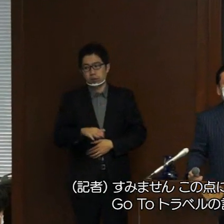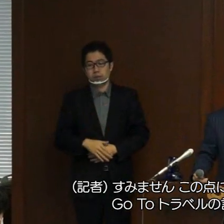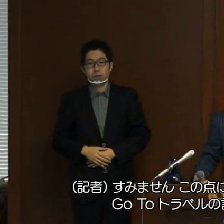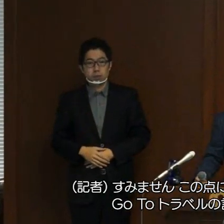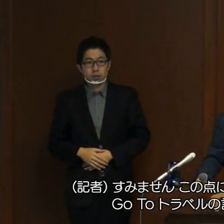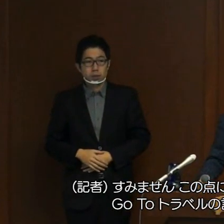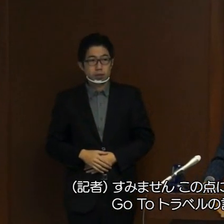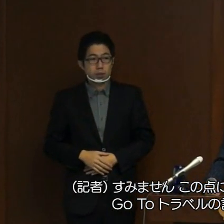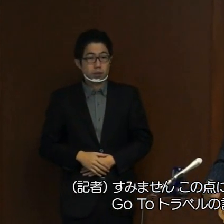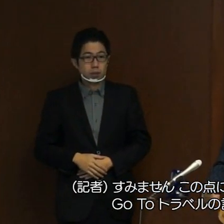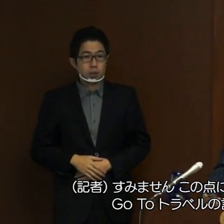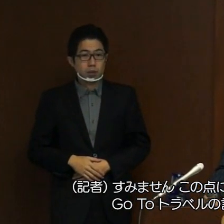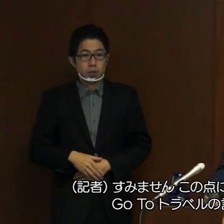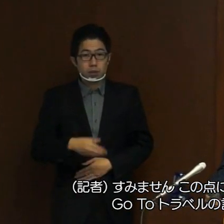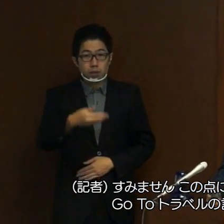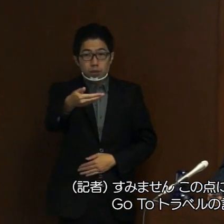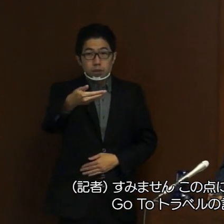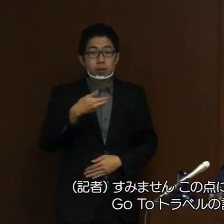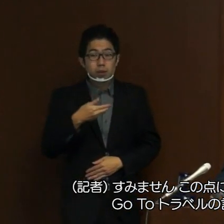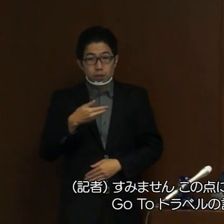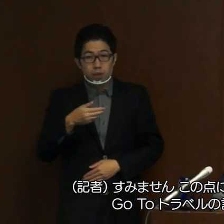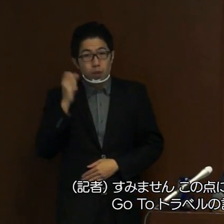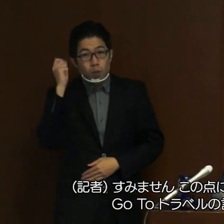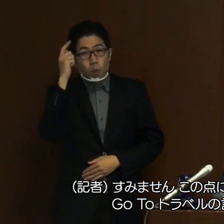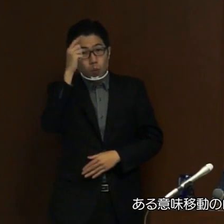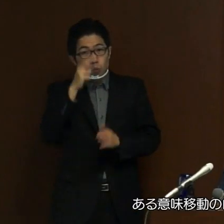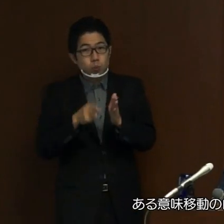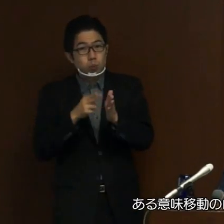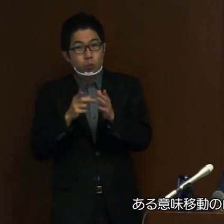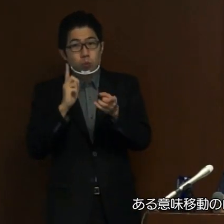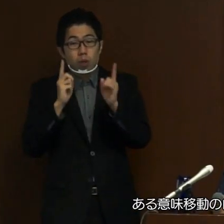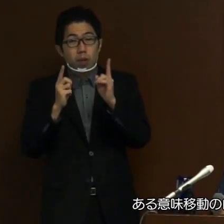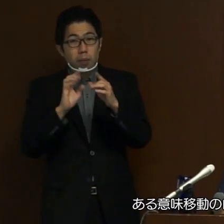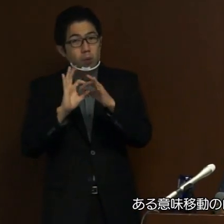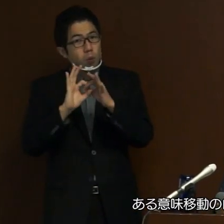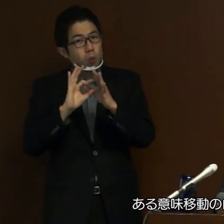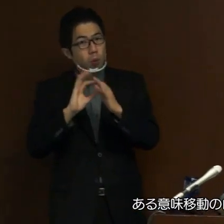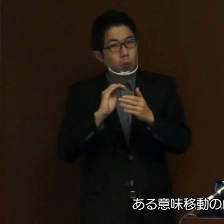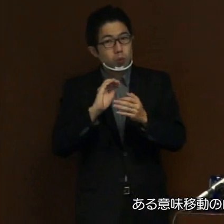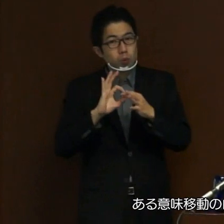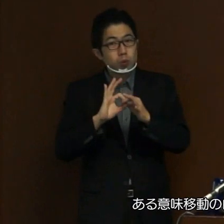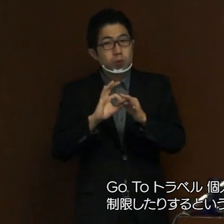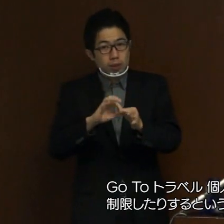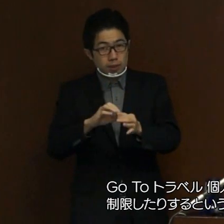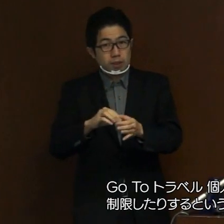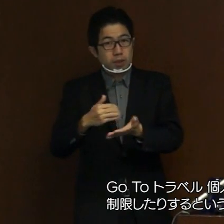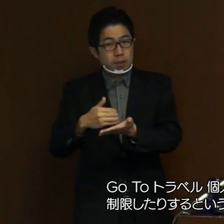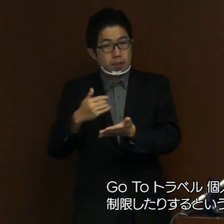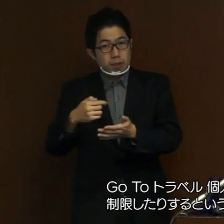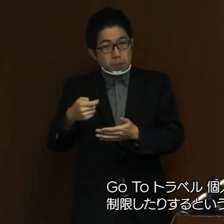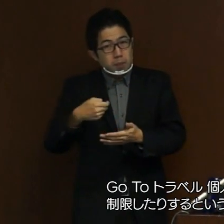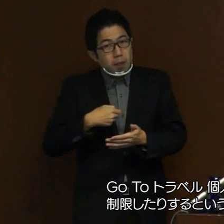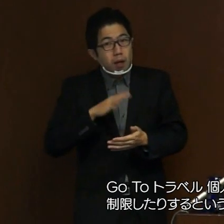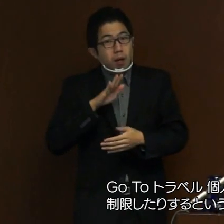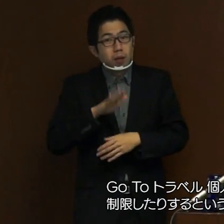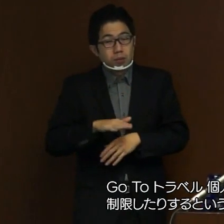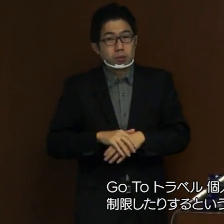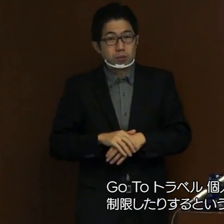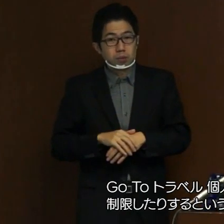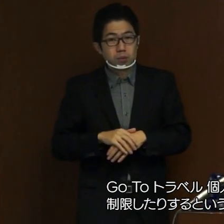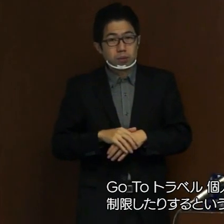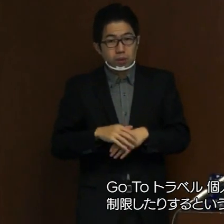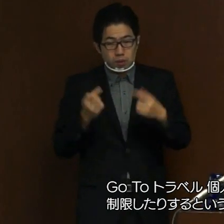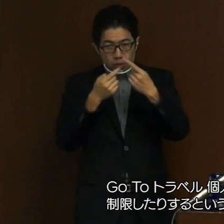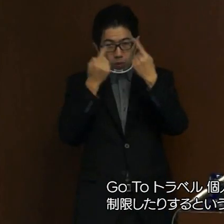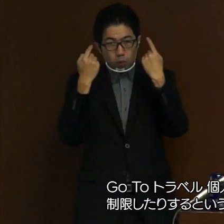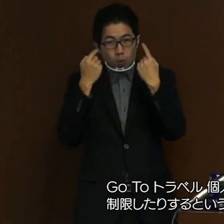すみません、この点に関して GoTo トラベルの言及がありましたけれども、ある意味移動の自粛という話と GoTo トラベル、個人へのその移動の自